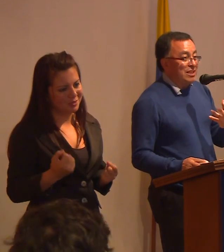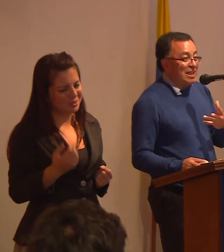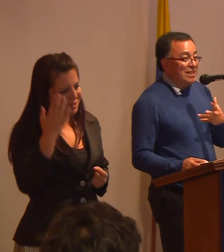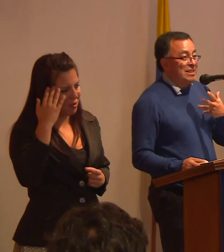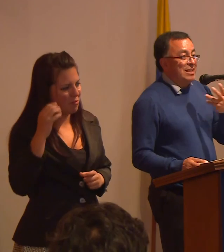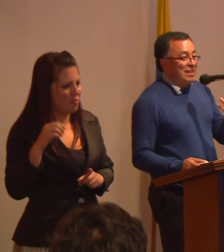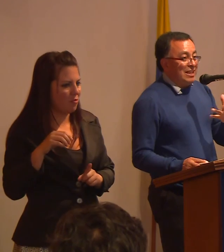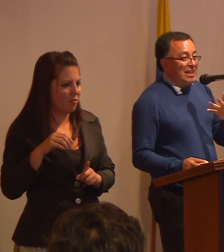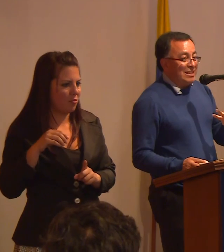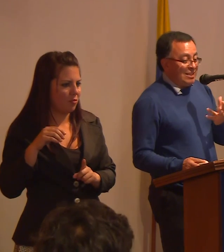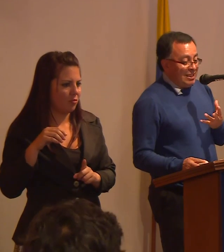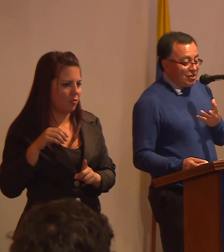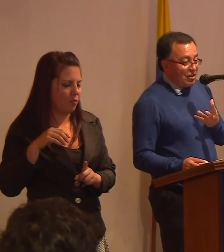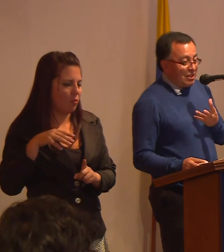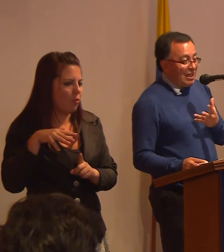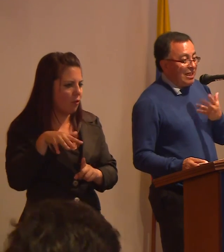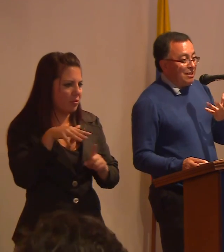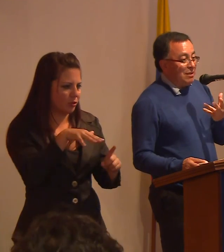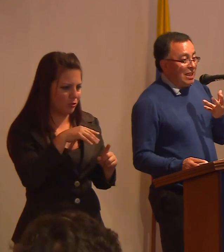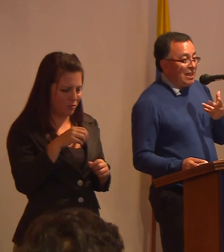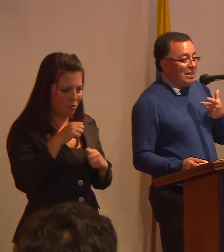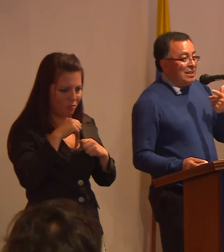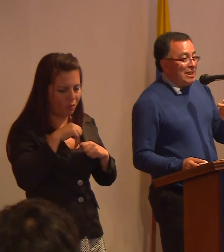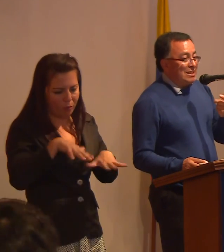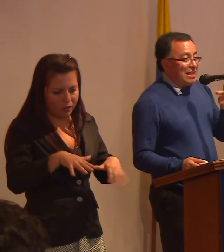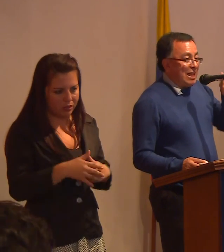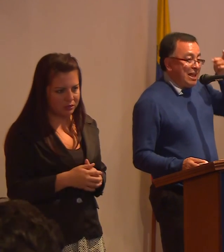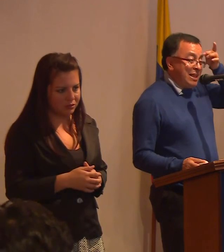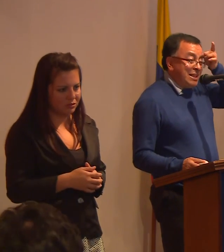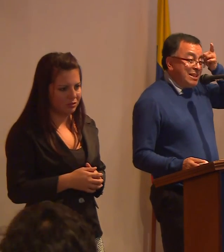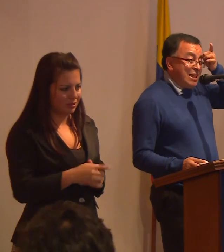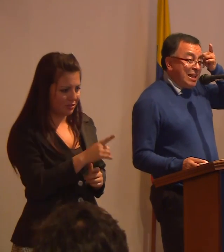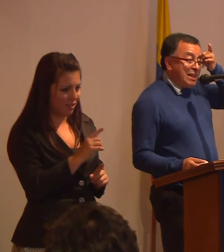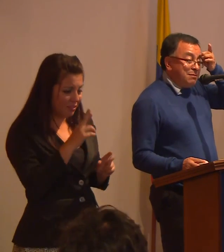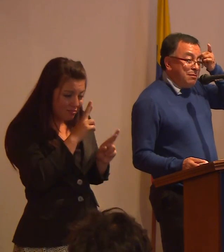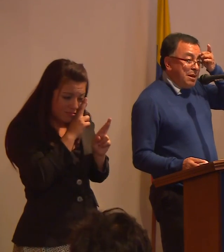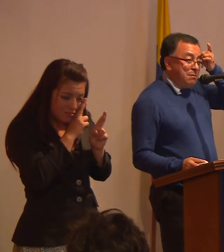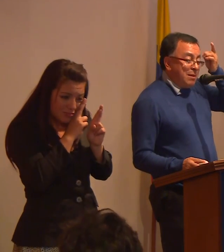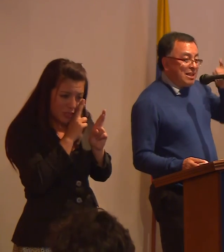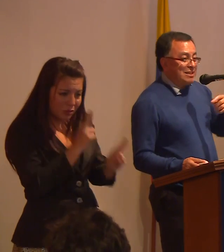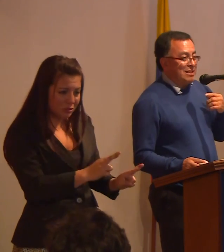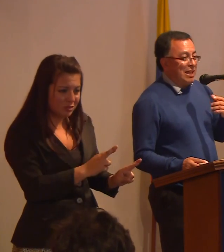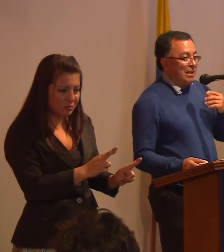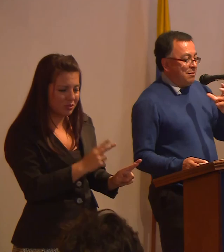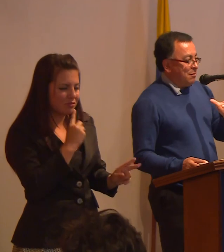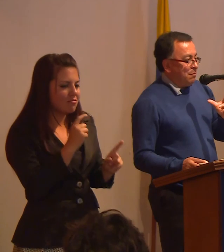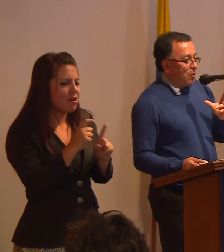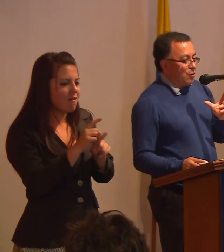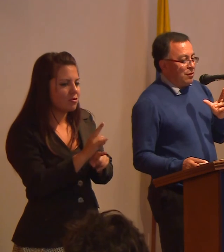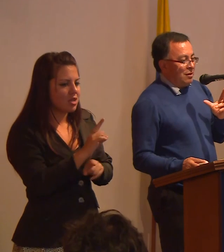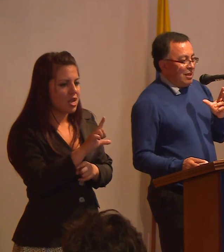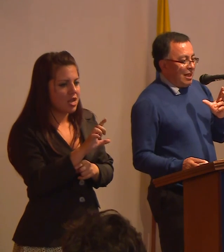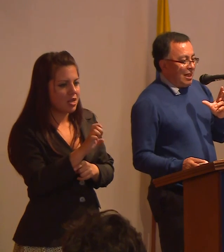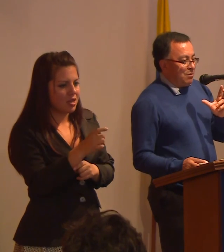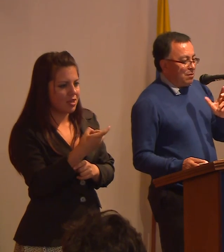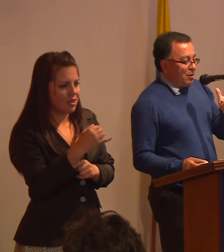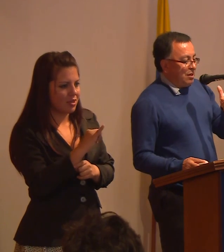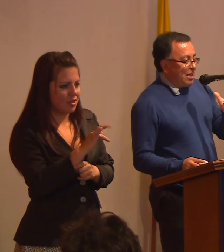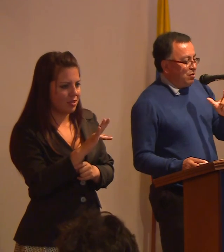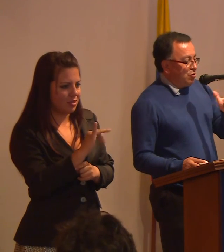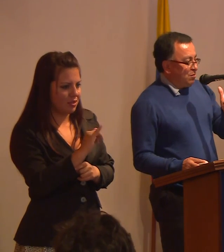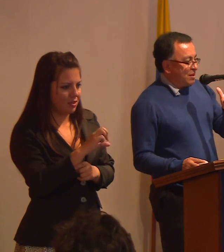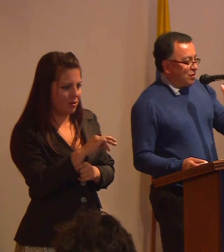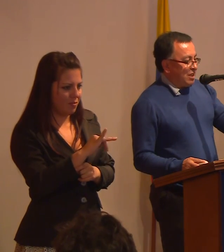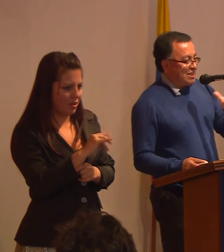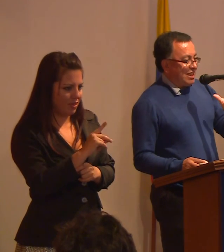los movimientos sociales, y es, yo creo que la legitimidad está dada más que por ejemplo,